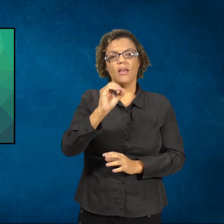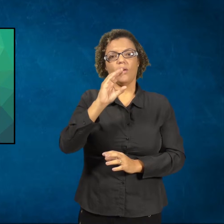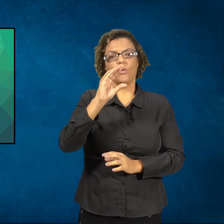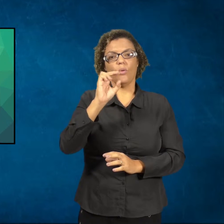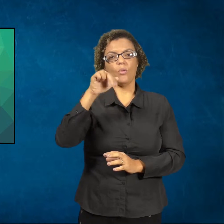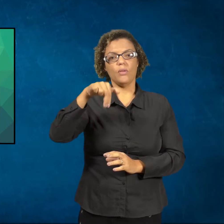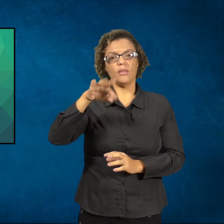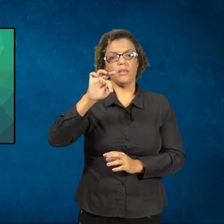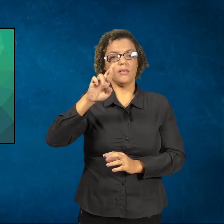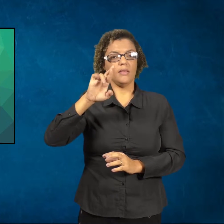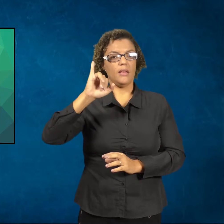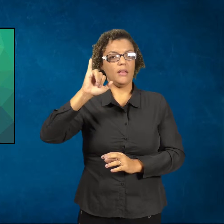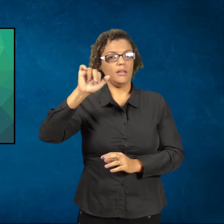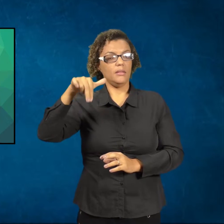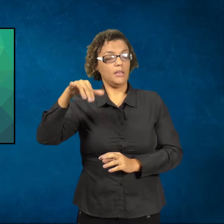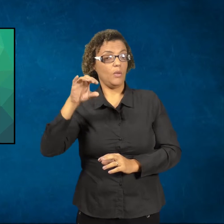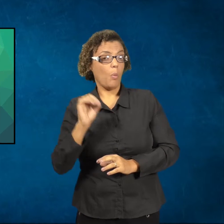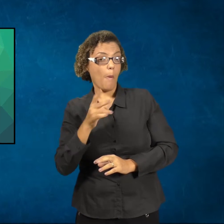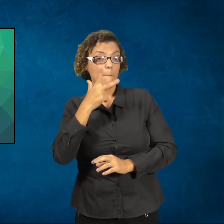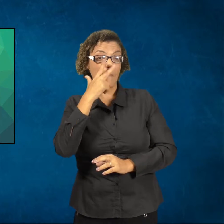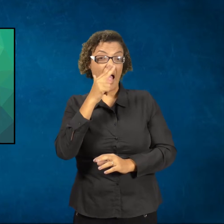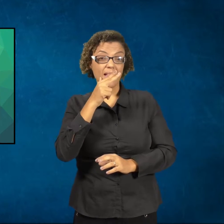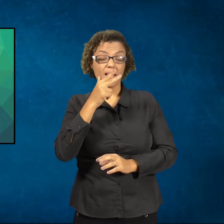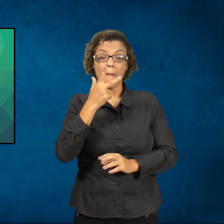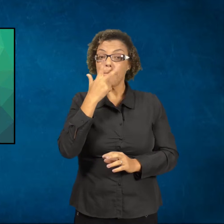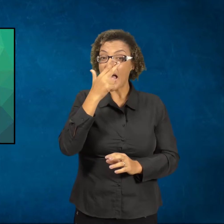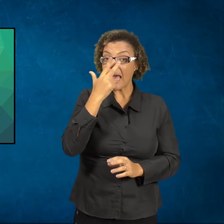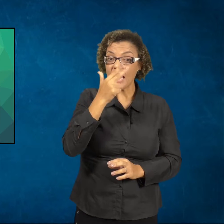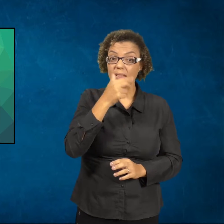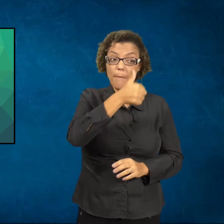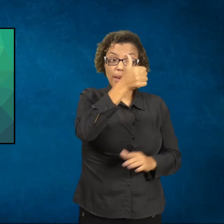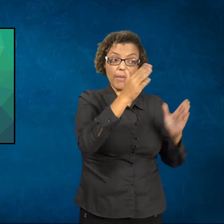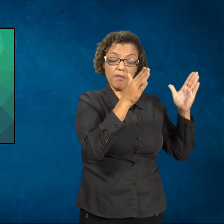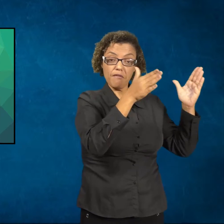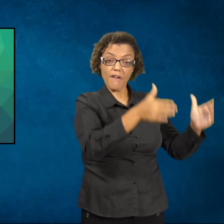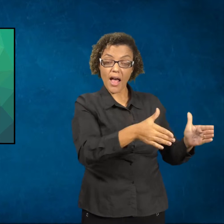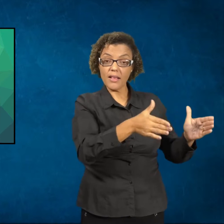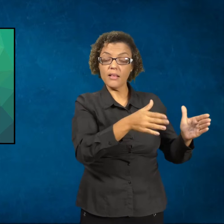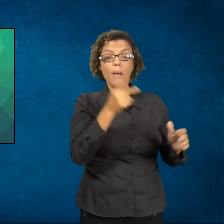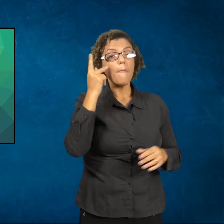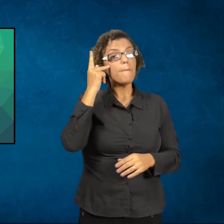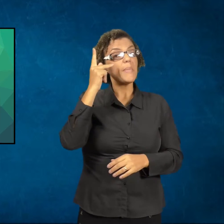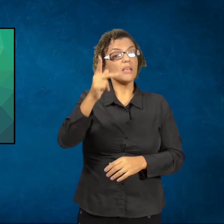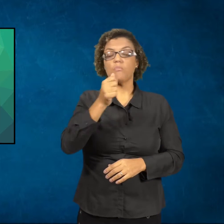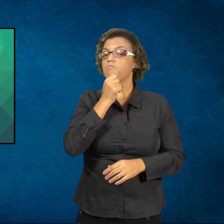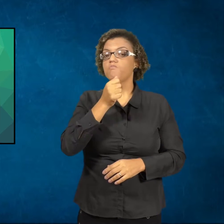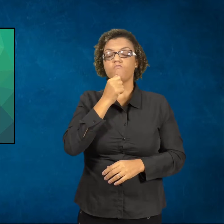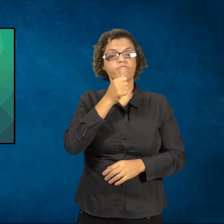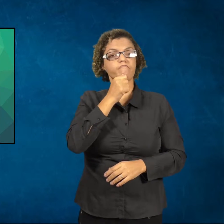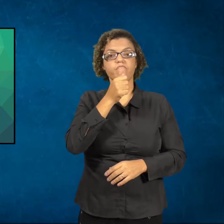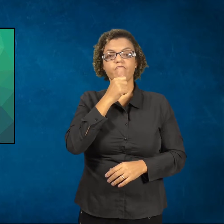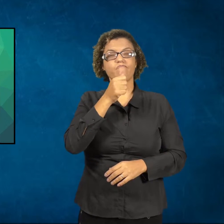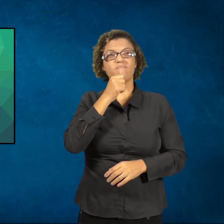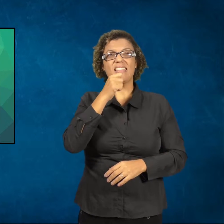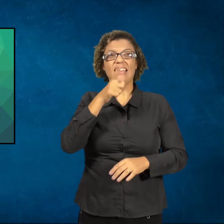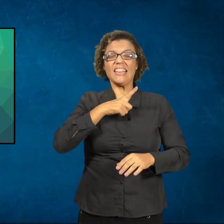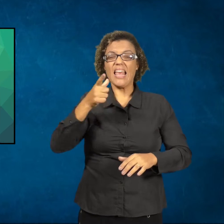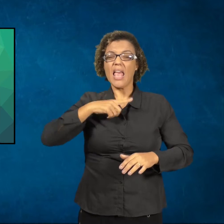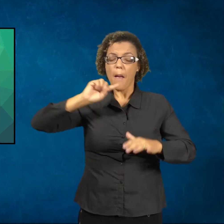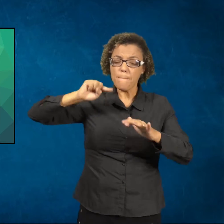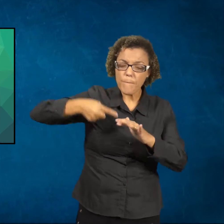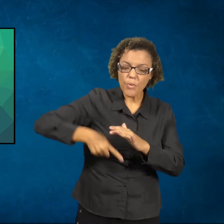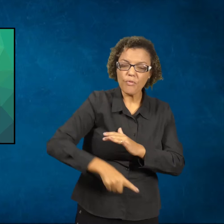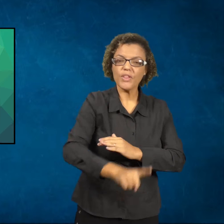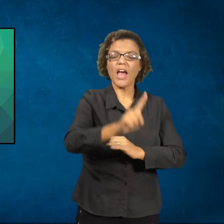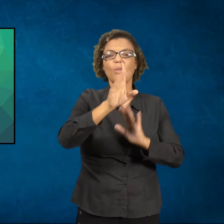não estar convencido de que a ideia a ideia de egocentrismo ela é forte o suficiente para explicar